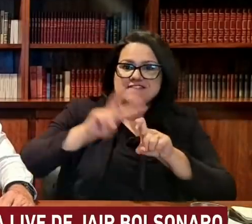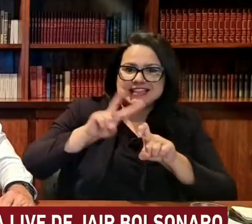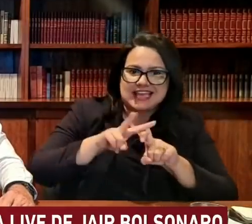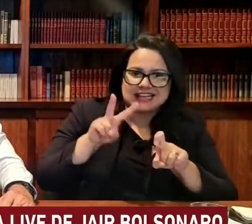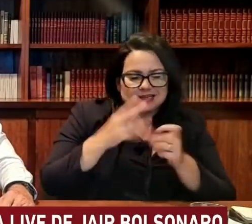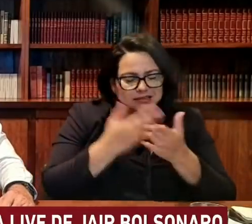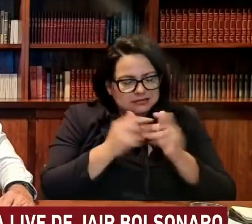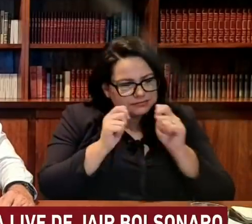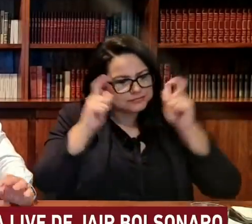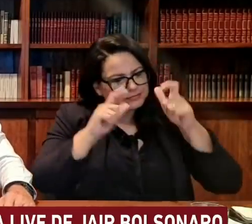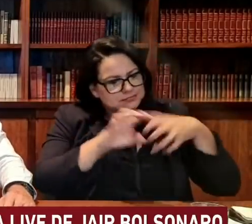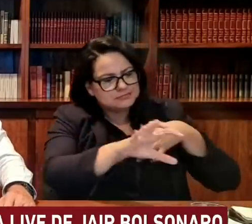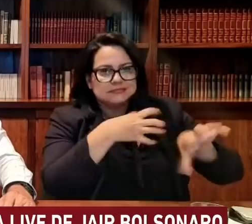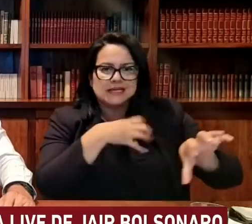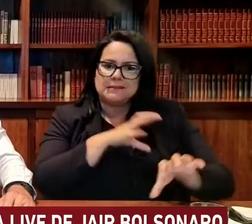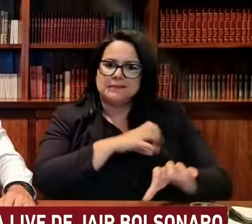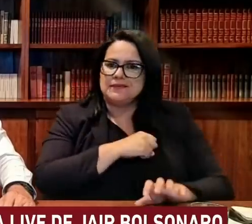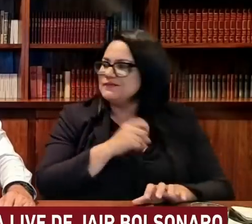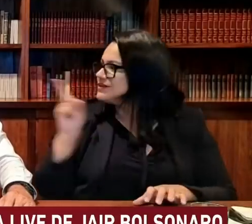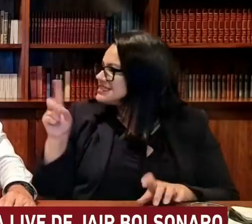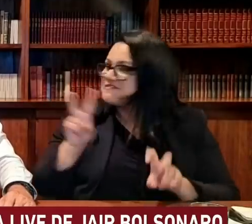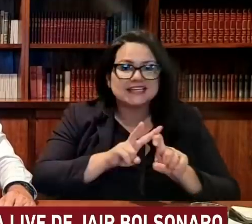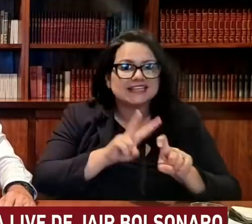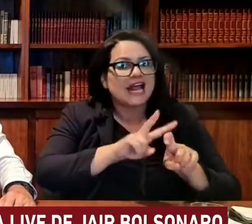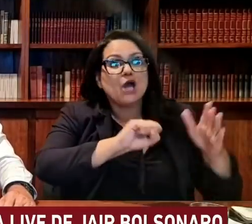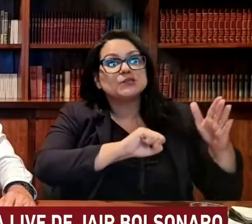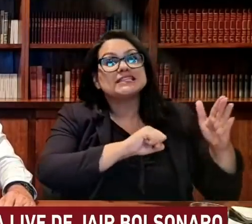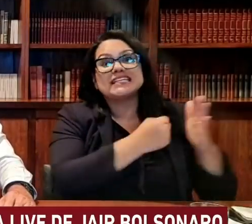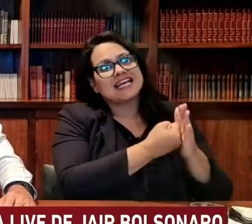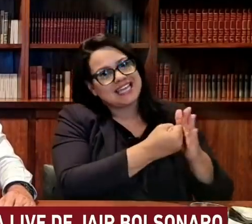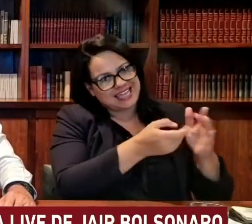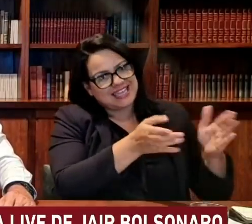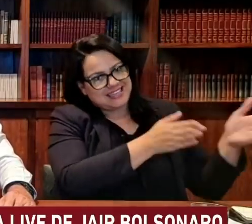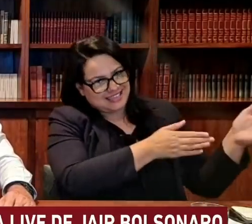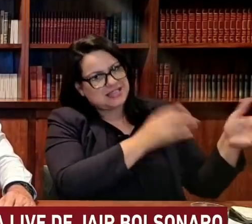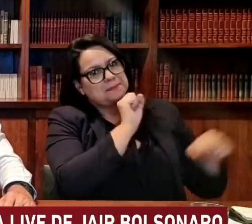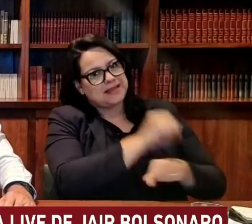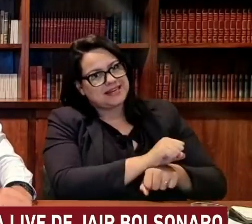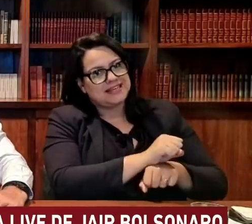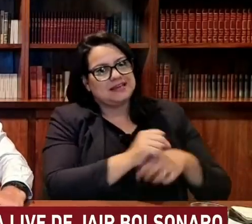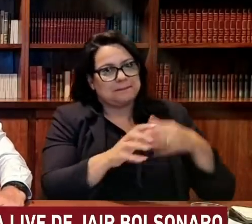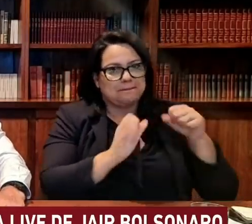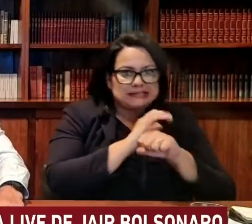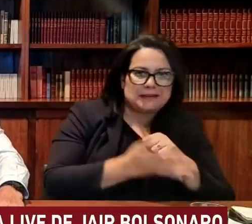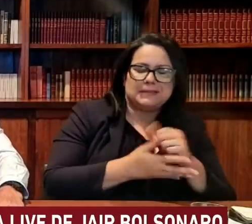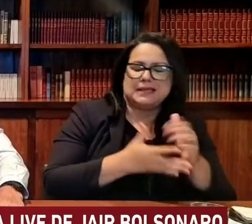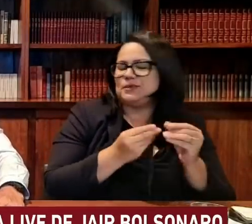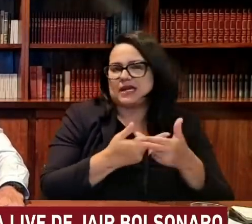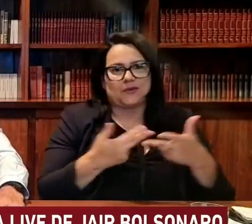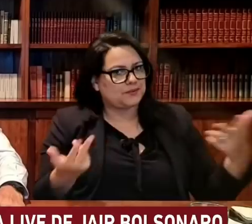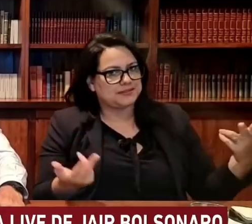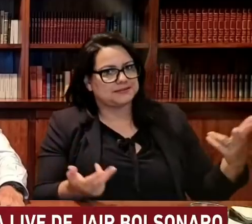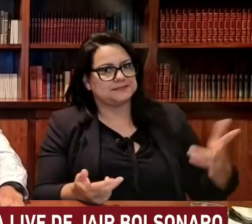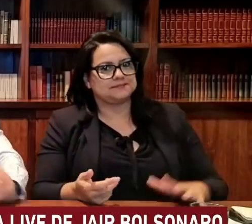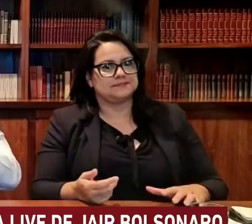e despertei o amor também pela... Ah, você é veterinário? Não, aí eu tranquei no começo do ano, né? Enfim, conta da pandemia, um tanto de coisa. Mas